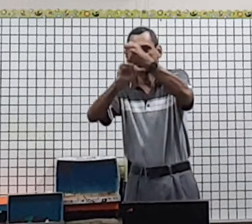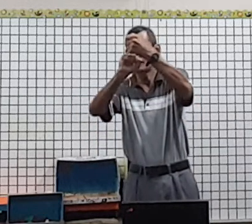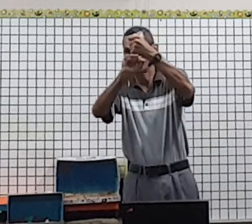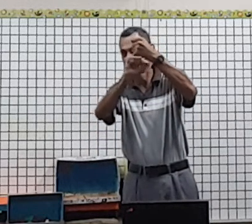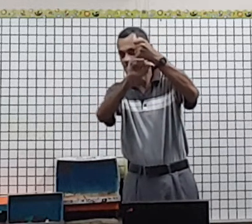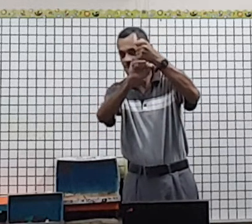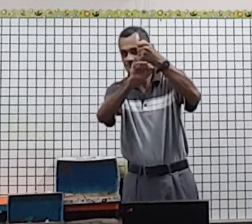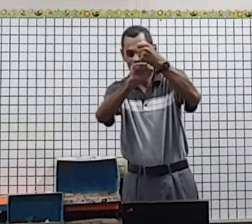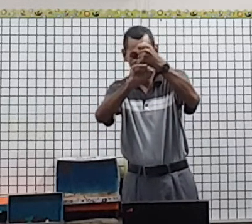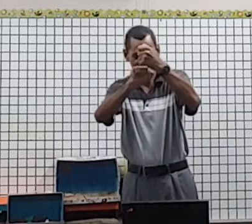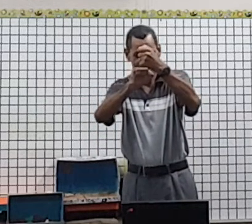Apoyar. Apoyar.